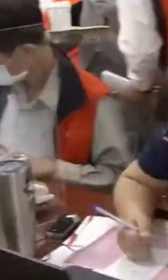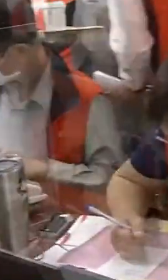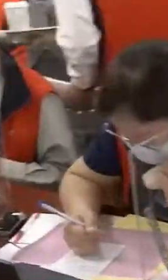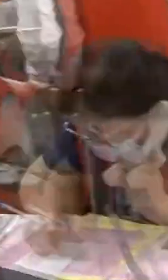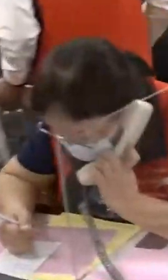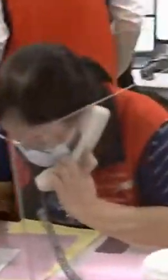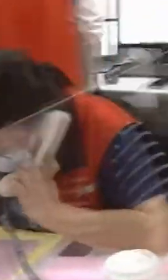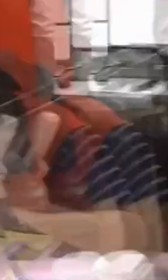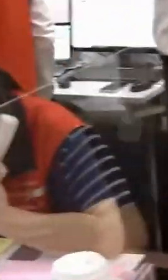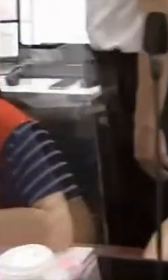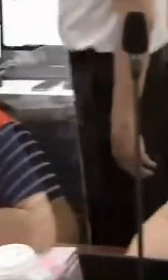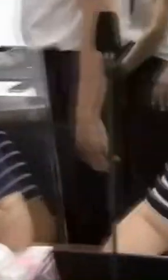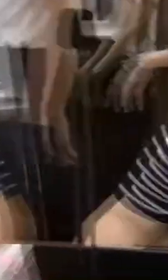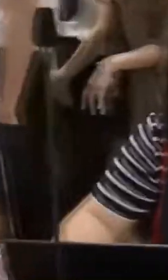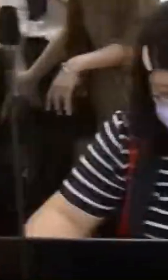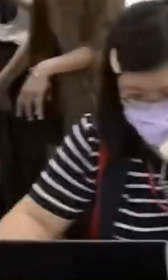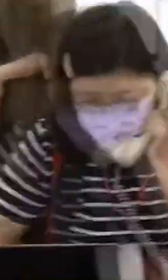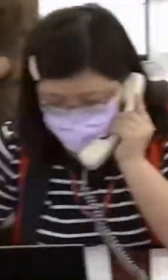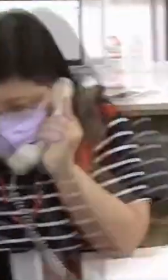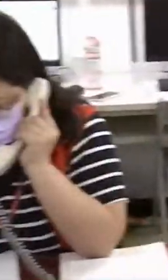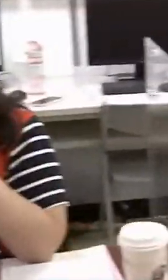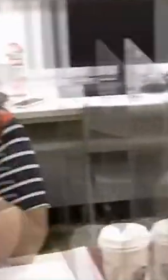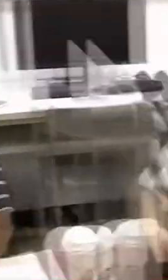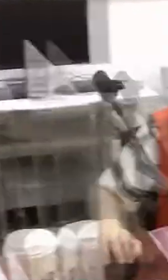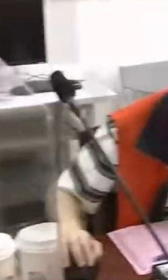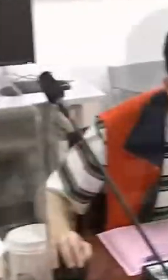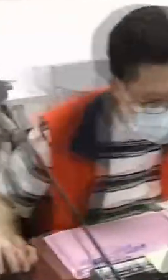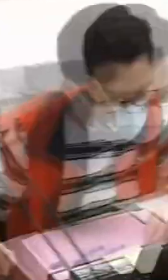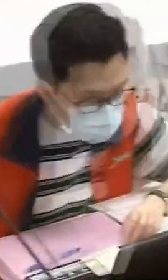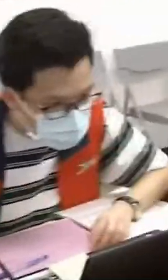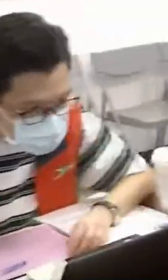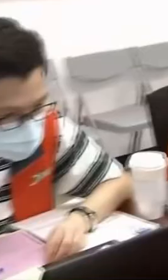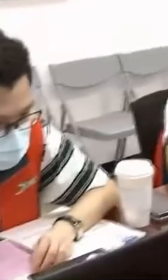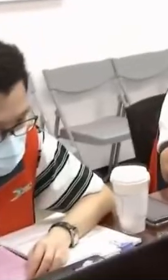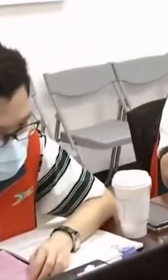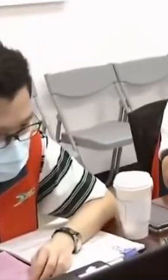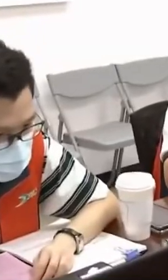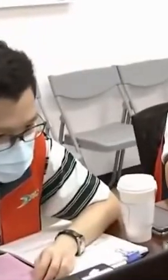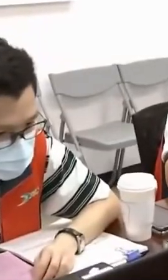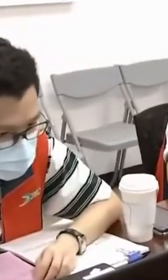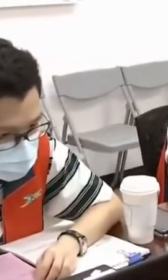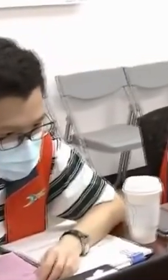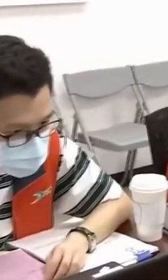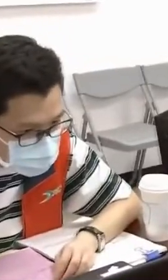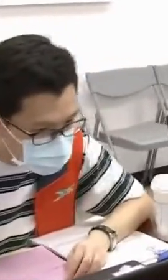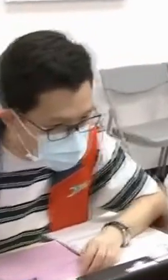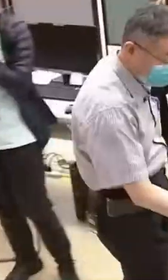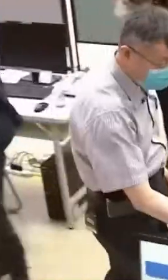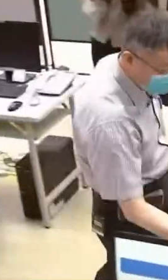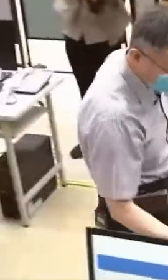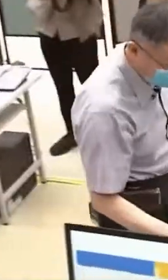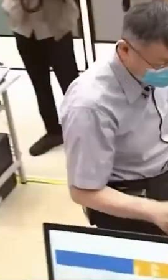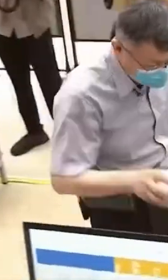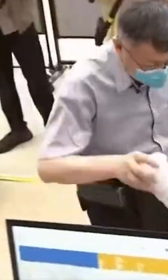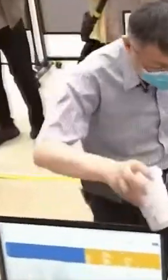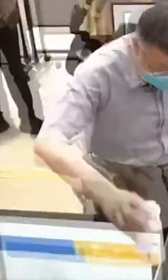台北市政府成立12区关怀中心到现在，工作人力为525人，累计服务案件